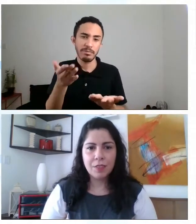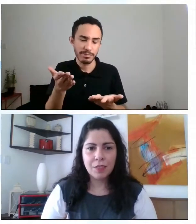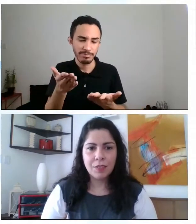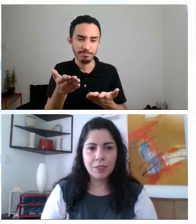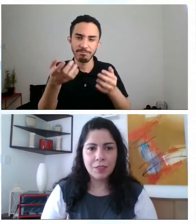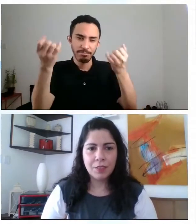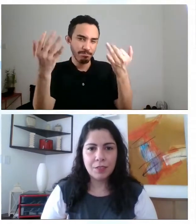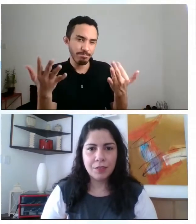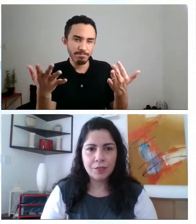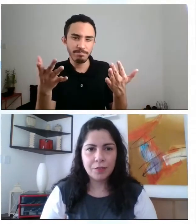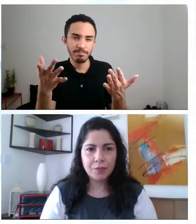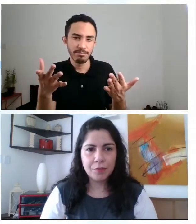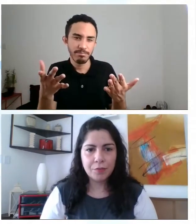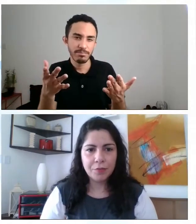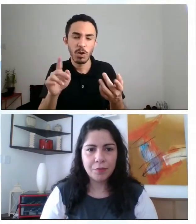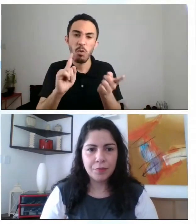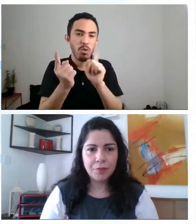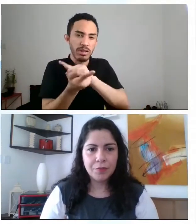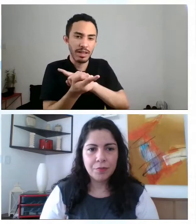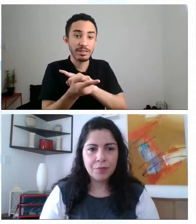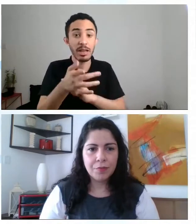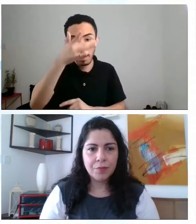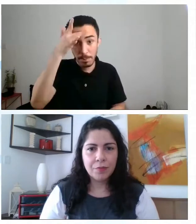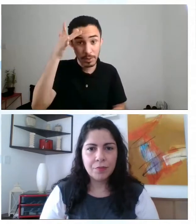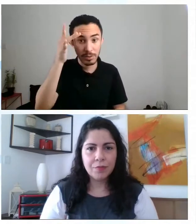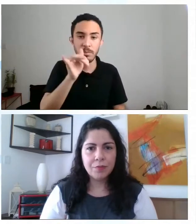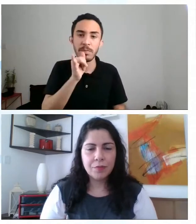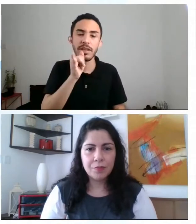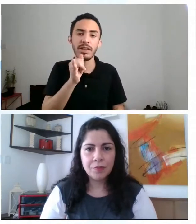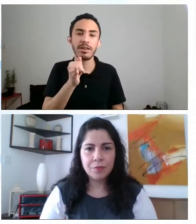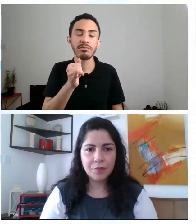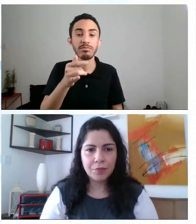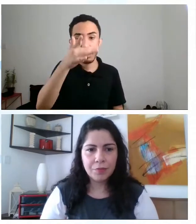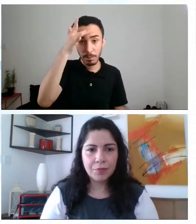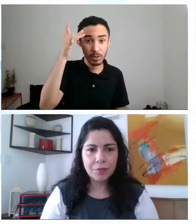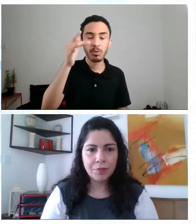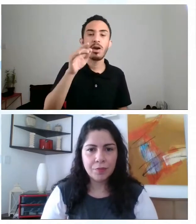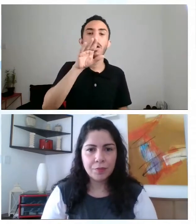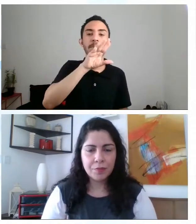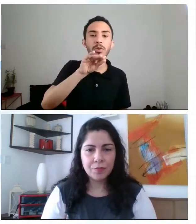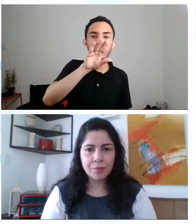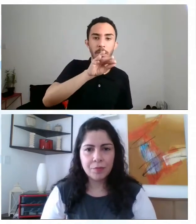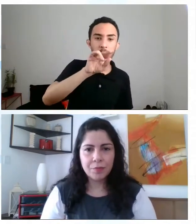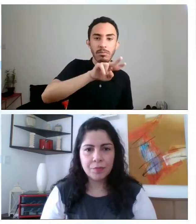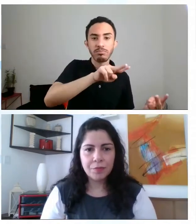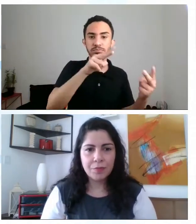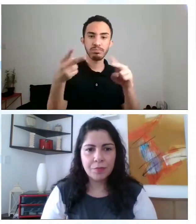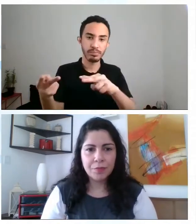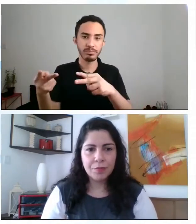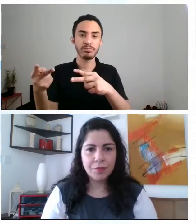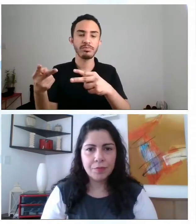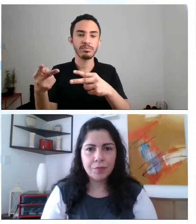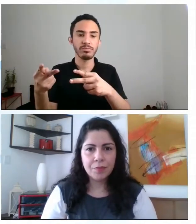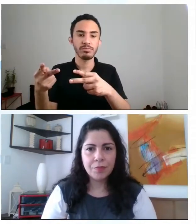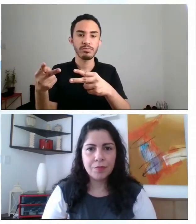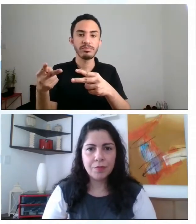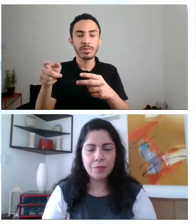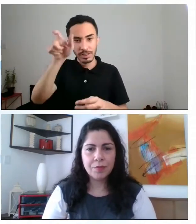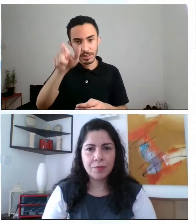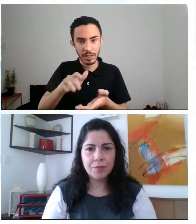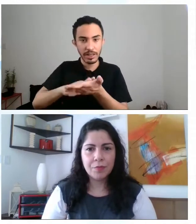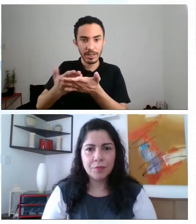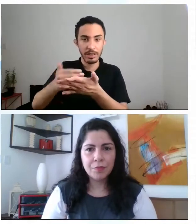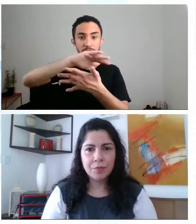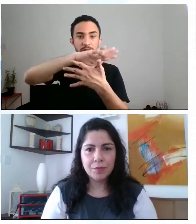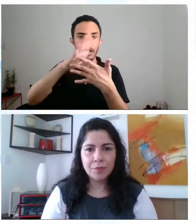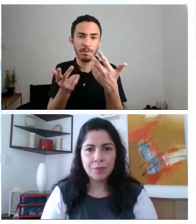por exemplo... Ou ao inverso. Alguém falando em português e aí dessa pessoa passando, tendo um intérprete para